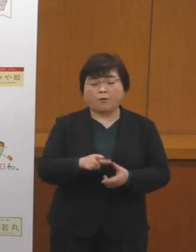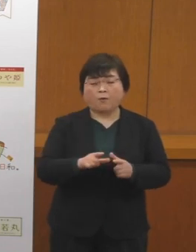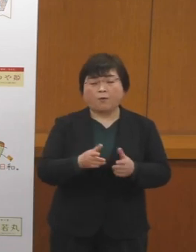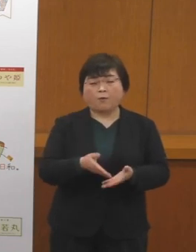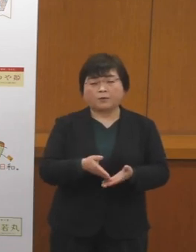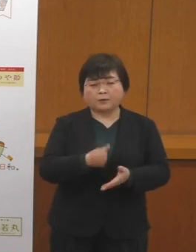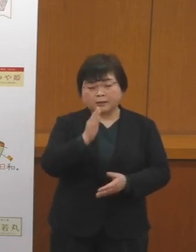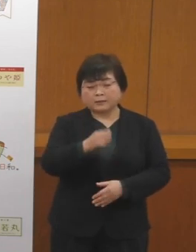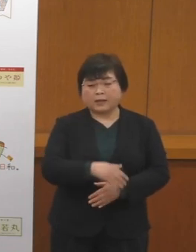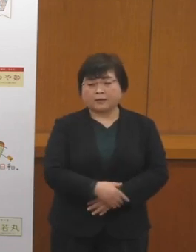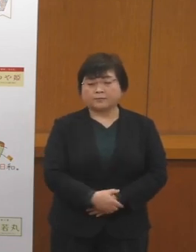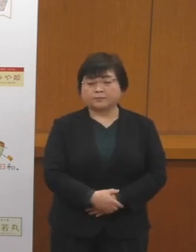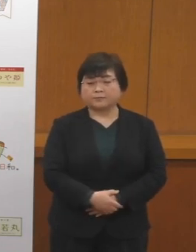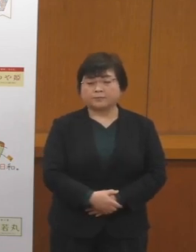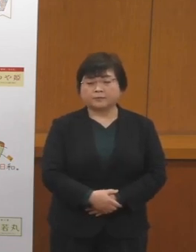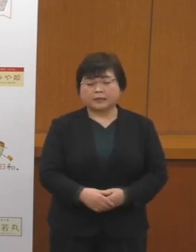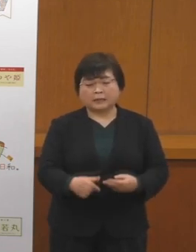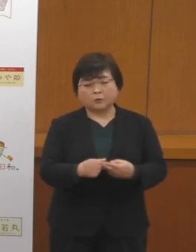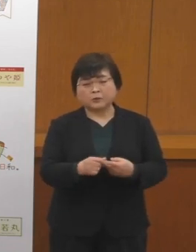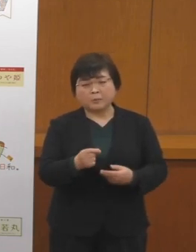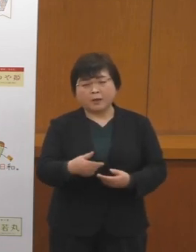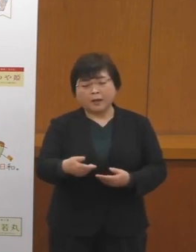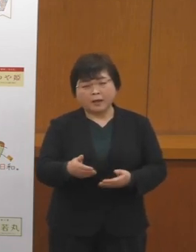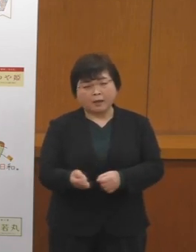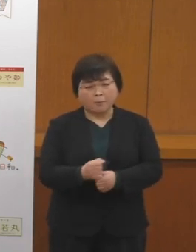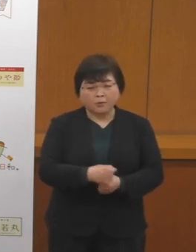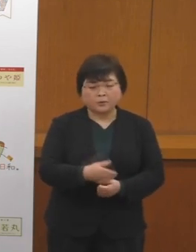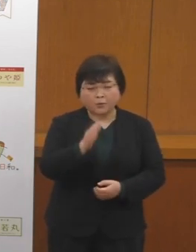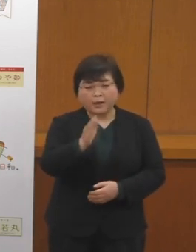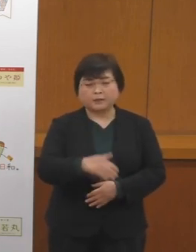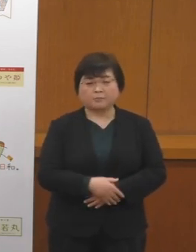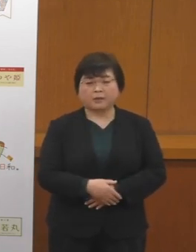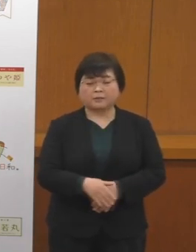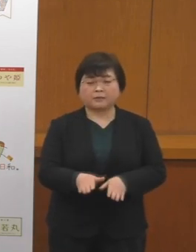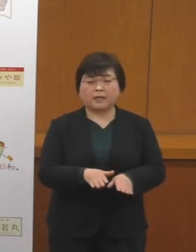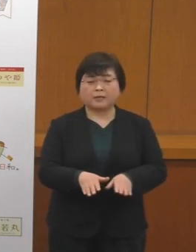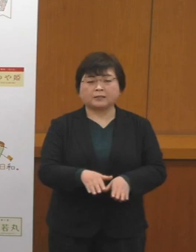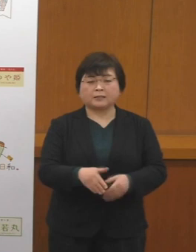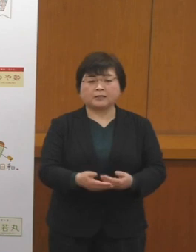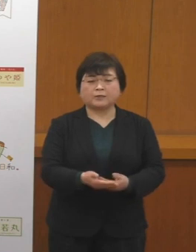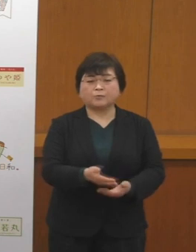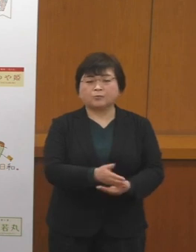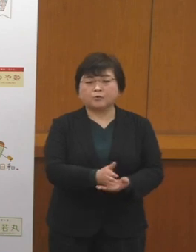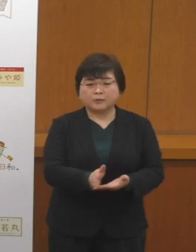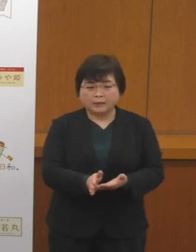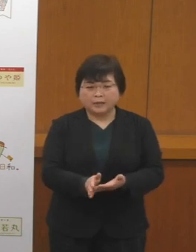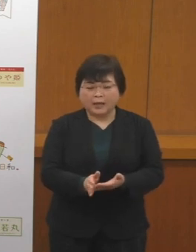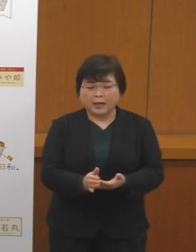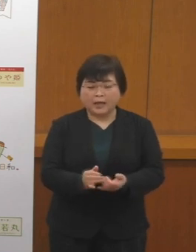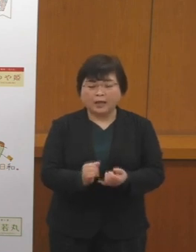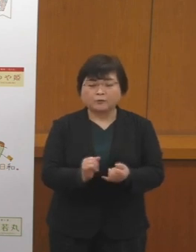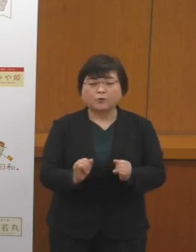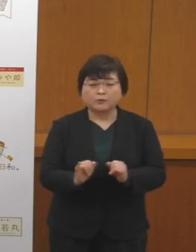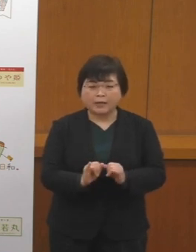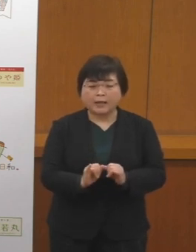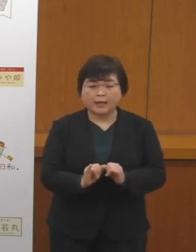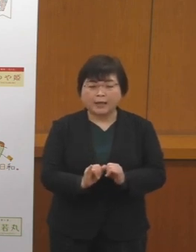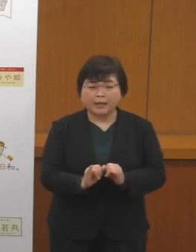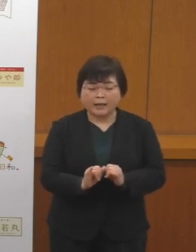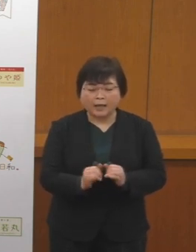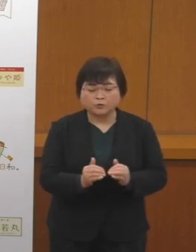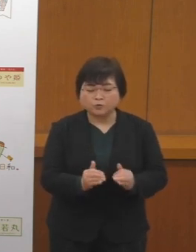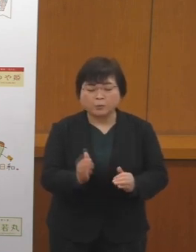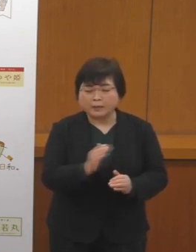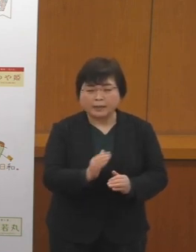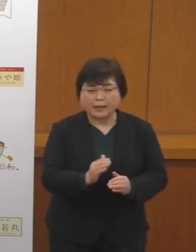すいません1点目もう1回お願いしますはいあの政治分野で女性の進出が進まないあの原因にお考えに